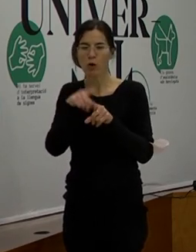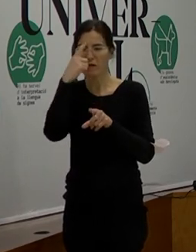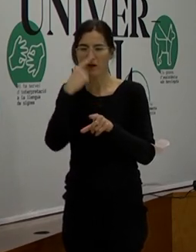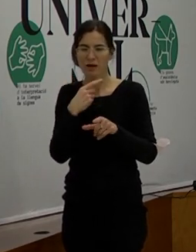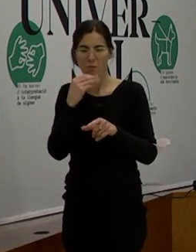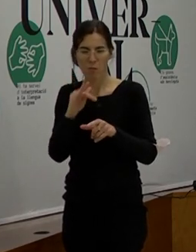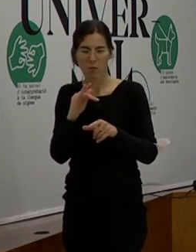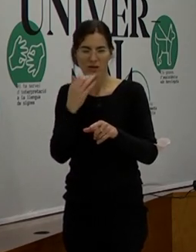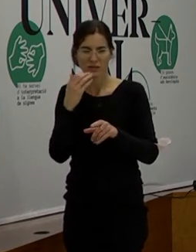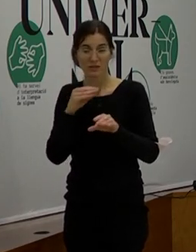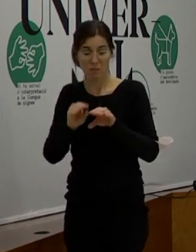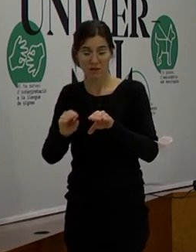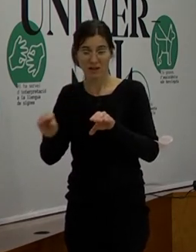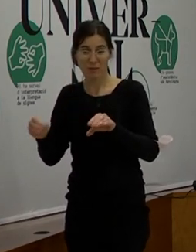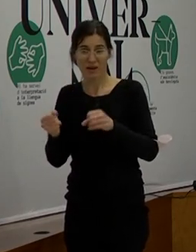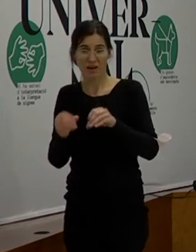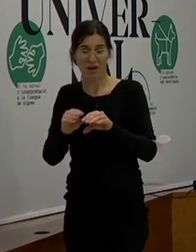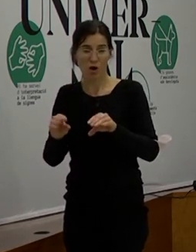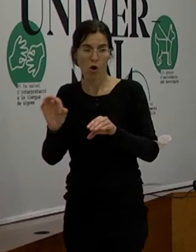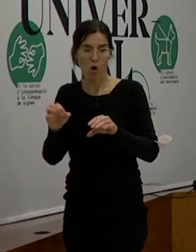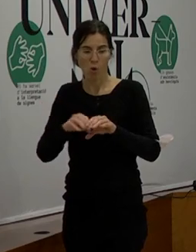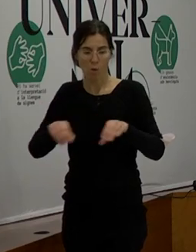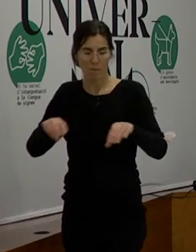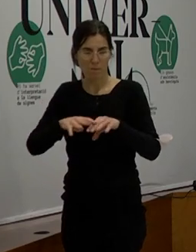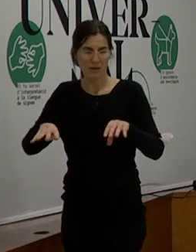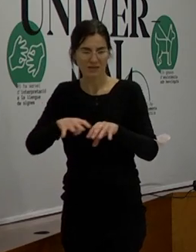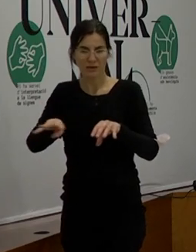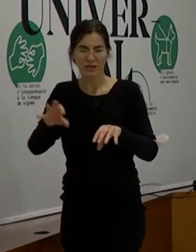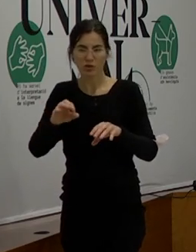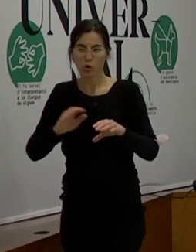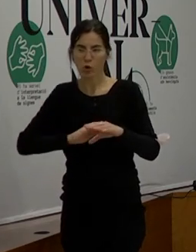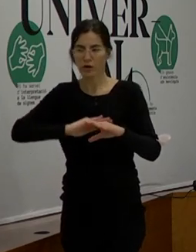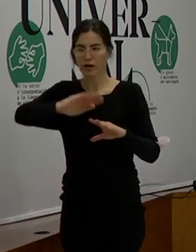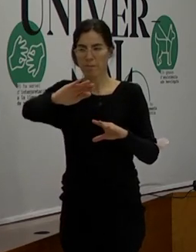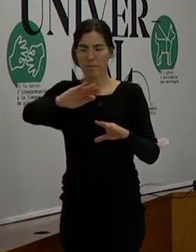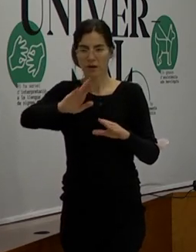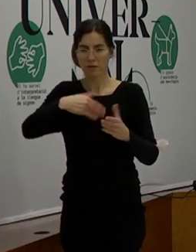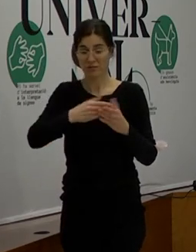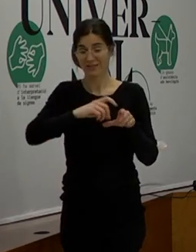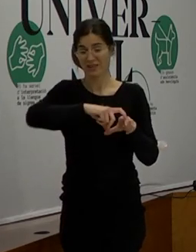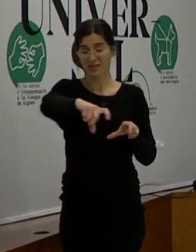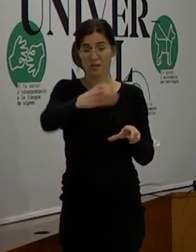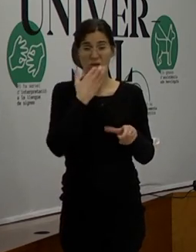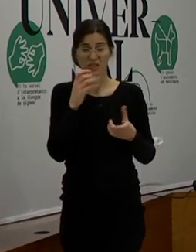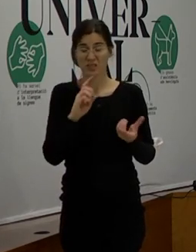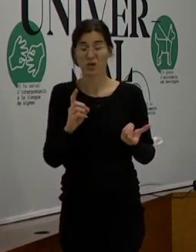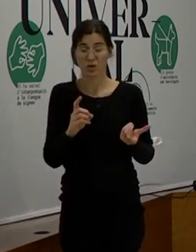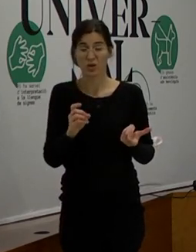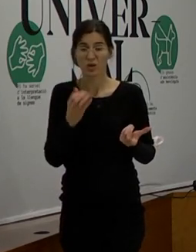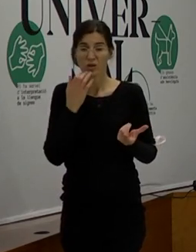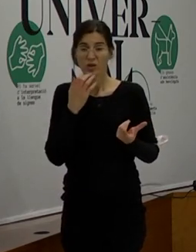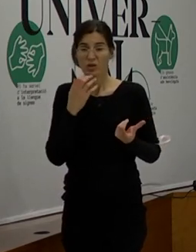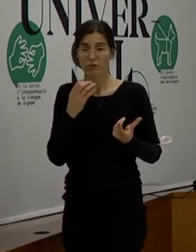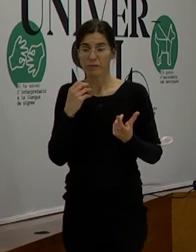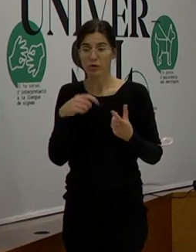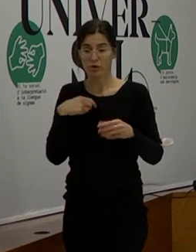que quan ja siguin amb bateria o estigui el pas de vianants o es faci una rampa per pujar a la vorera. Perquè clar, si després